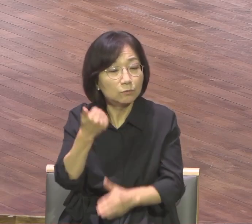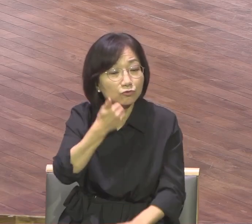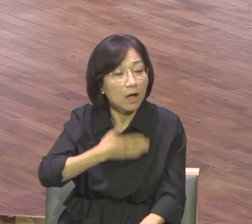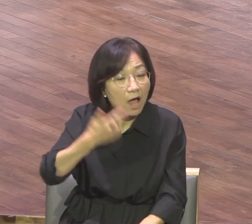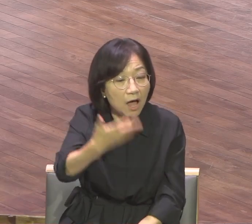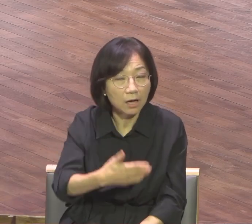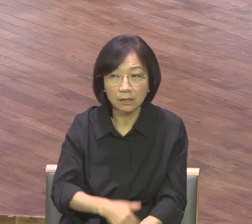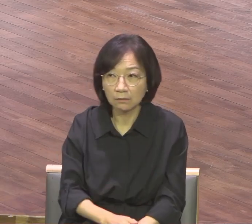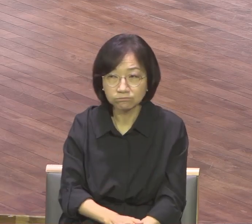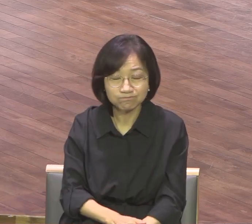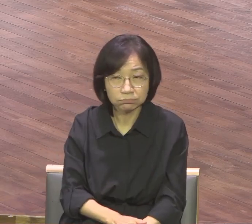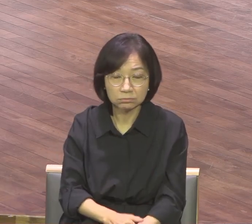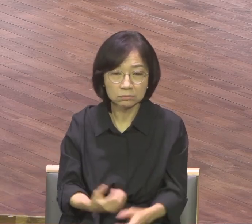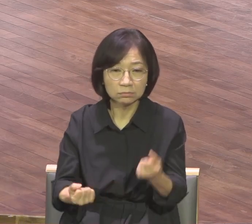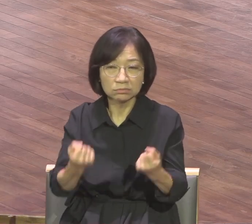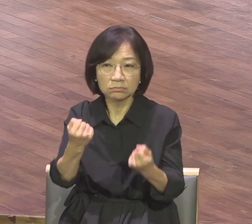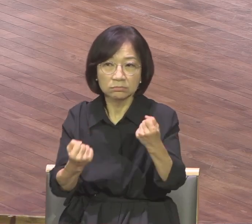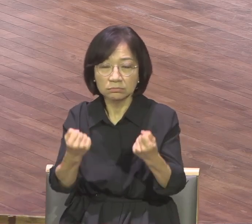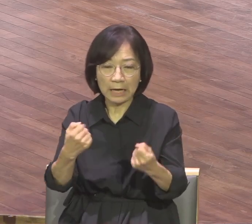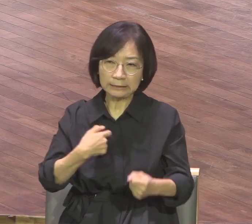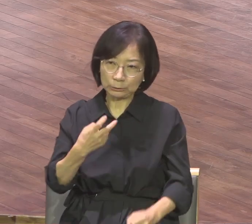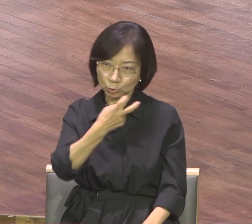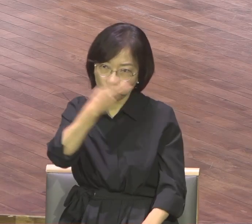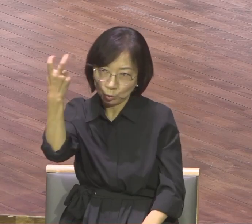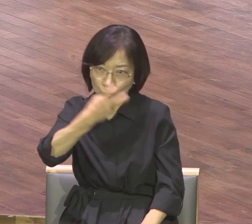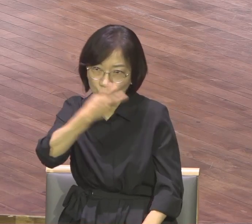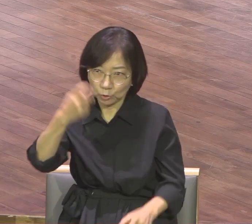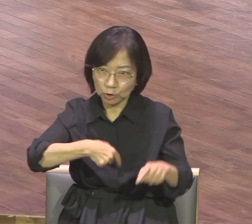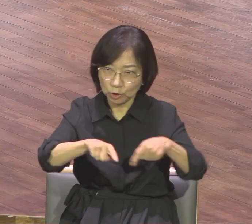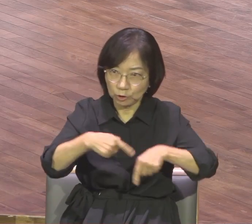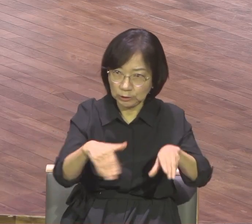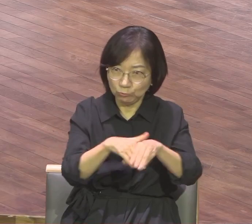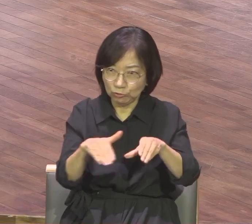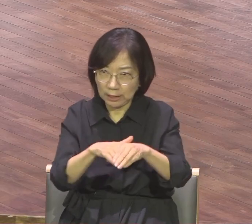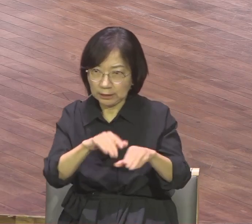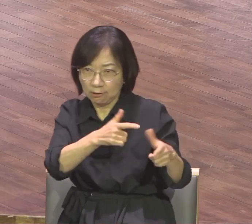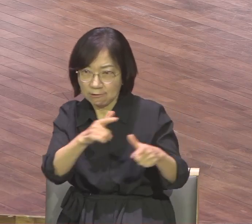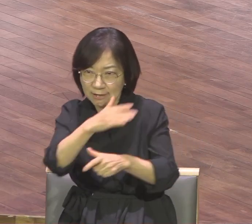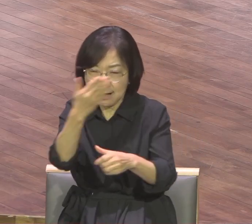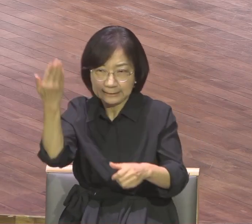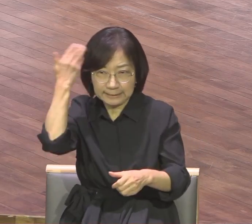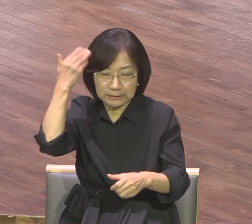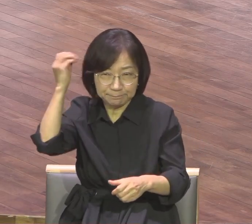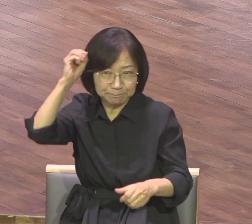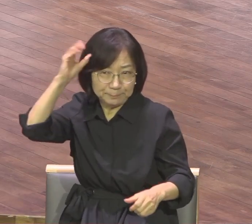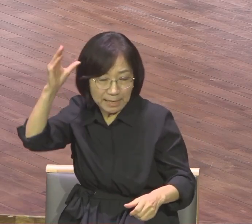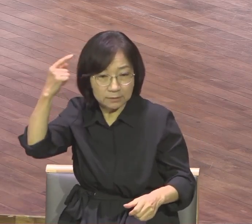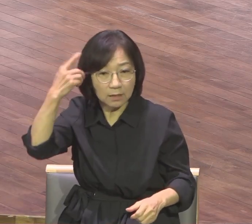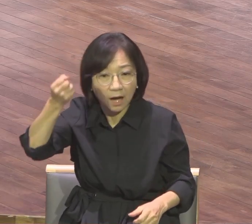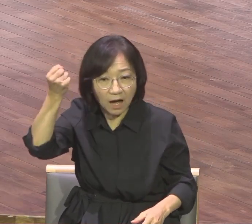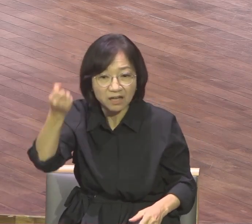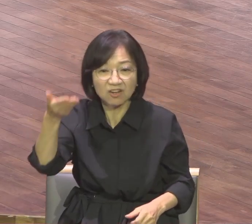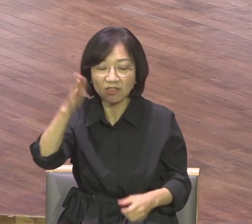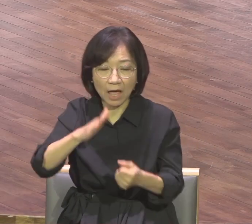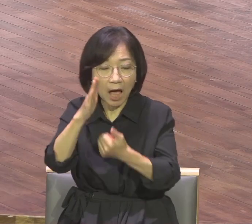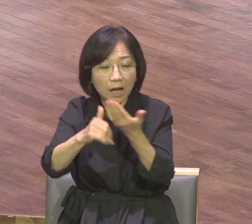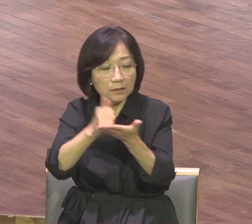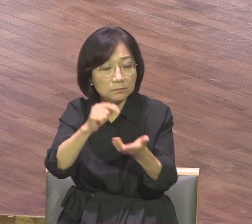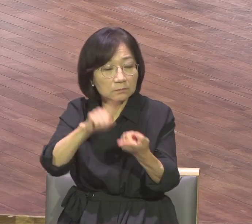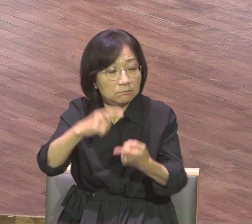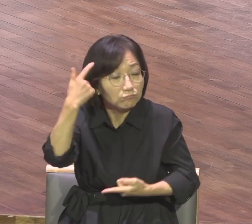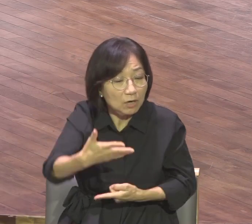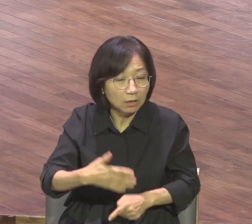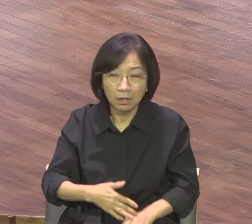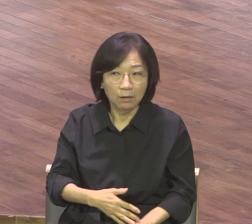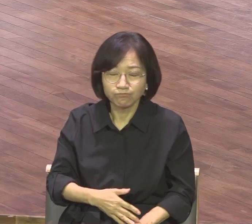그러니까 본인 스스로는 대단한 것 같은데 뻥이야. 아무것도 없는 거예요. 하나님의 말씀이